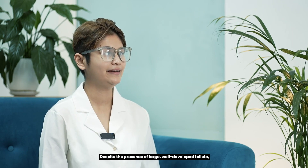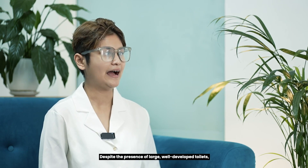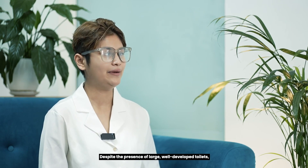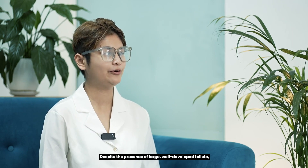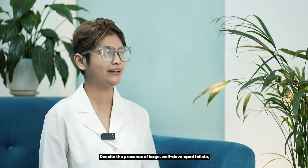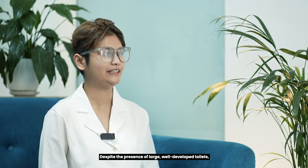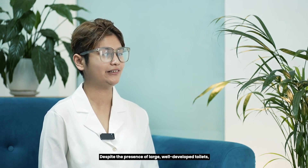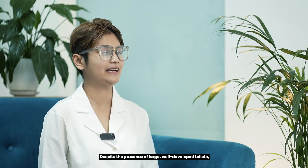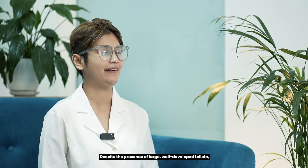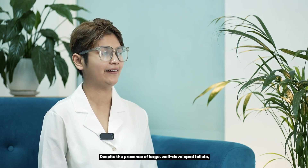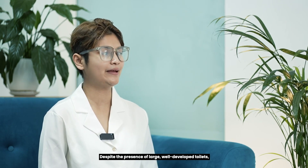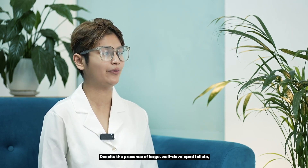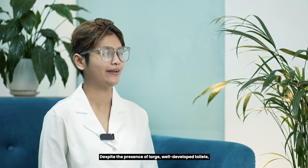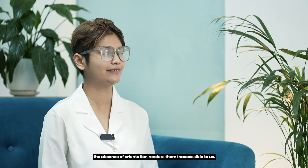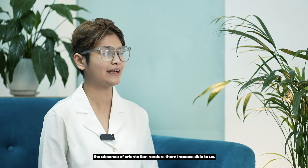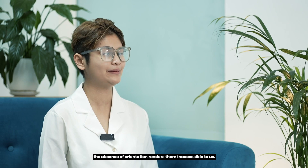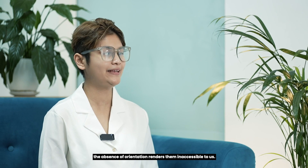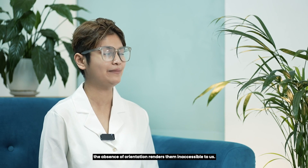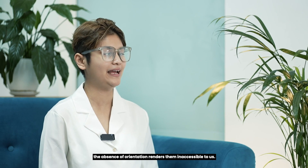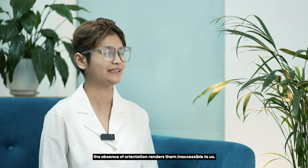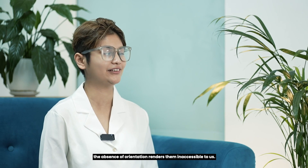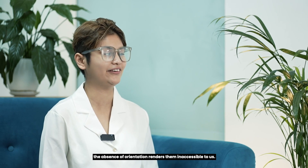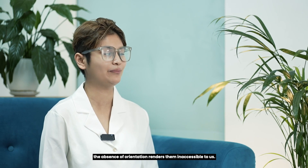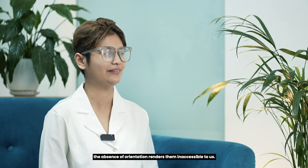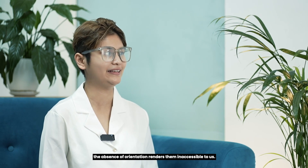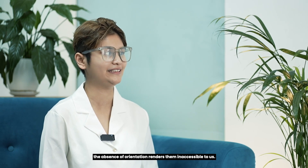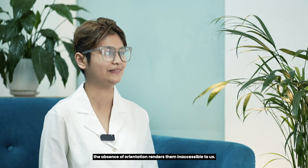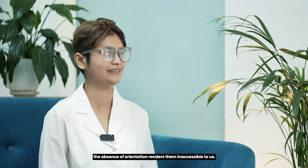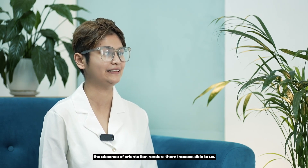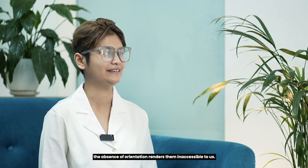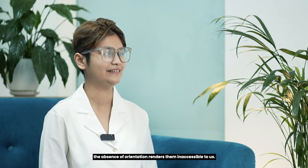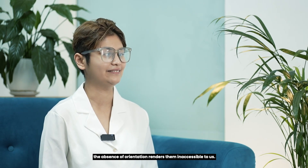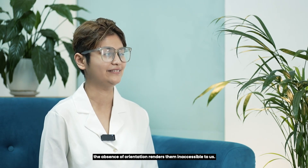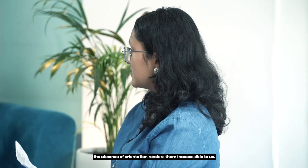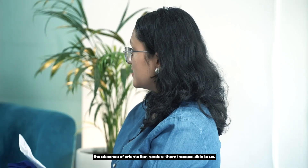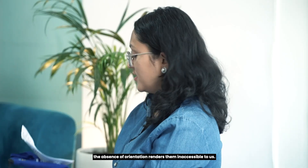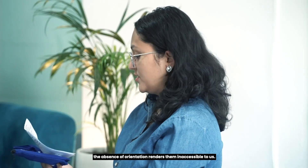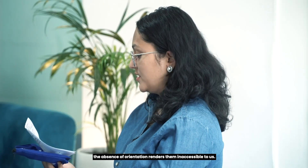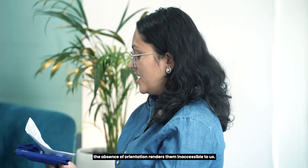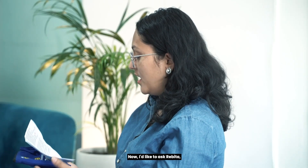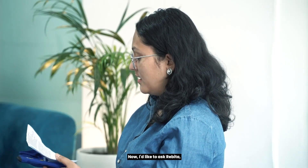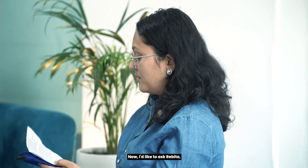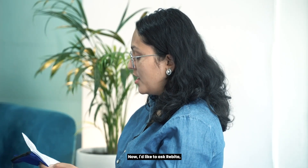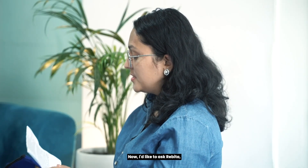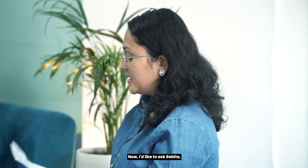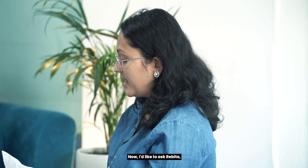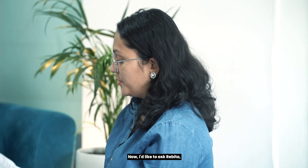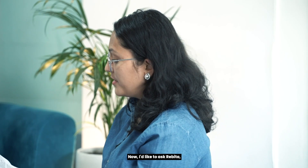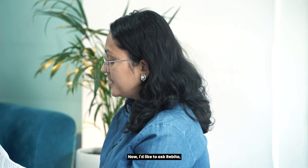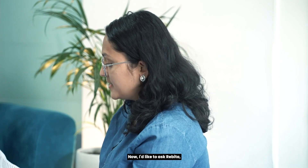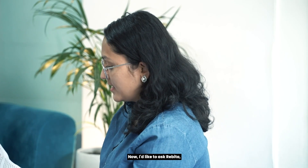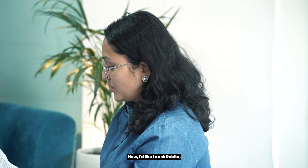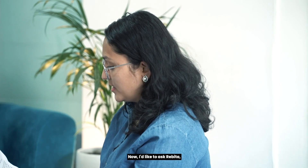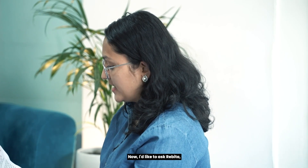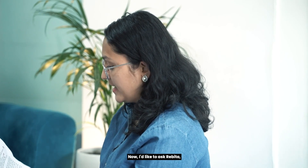पनि हामीलाई ओरिएन्टेसनको कारणले गर्दा भएको सामान पनि हामीले एक्सेस गर्न नपाउने सिचुएसन हुन्छ. अब चाहिँ